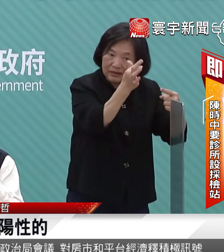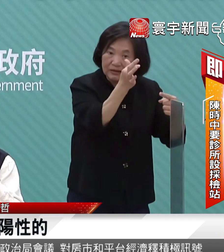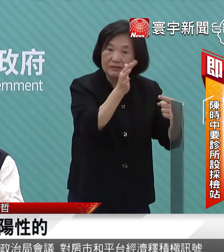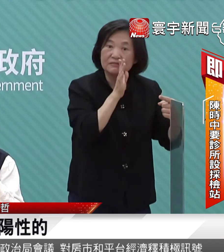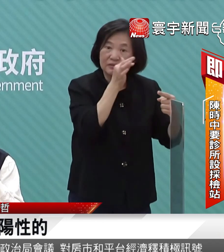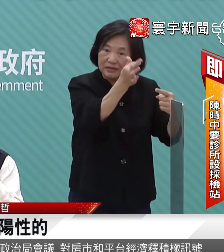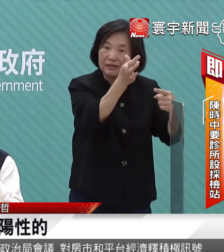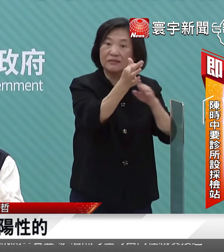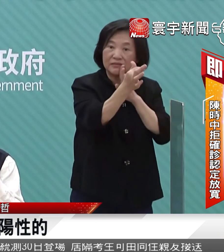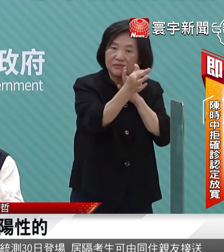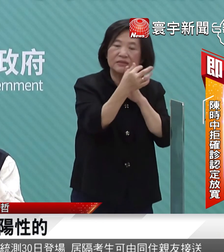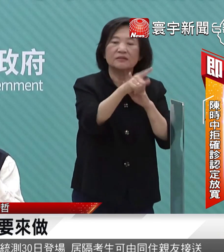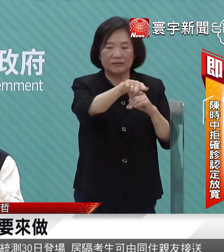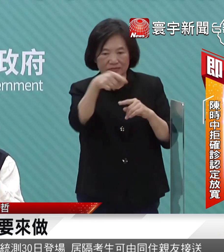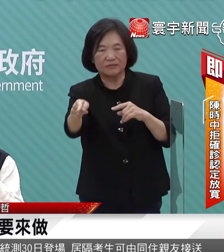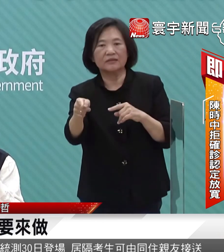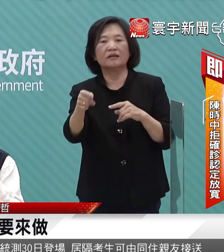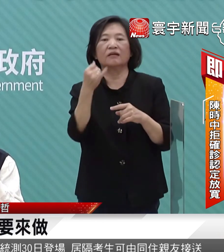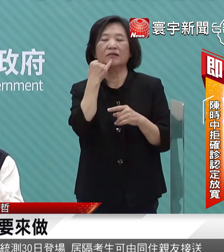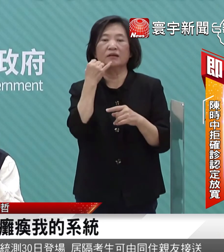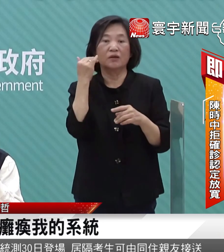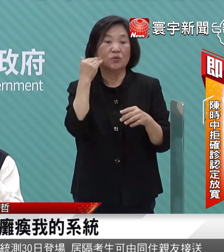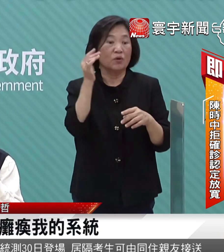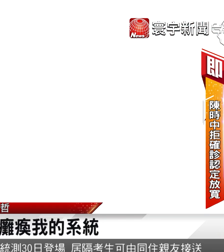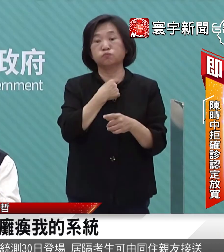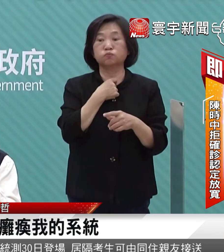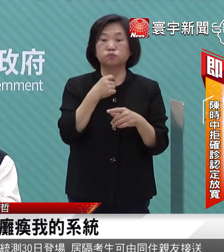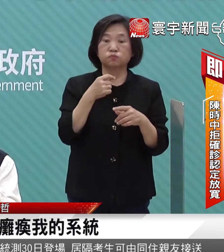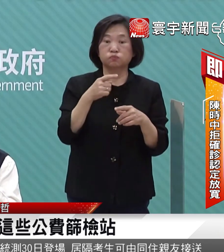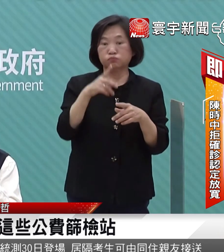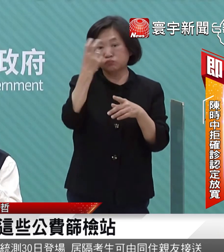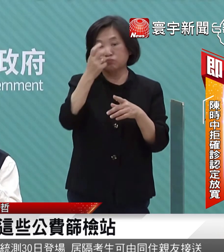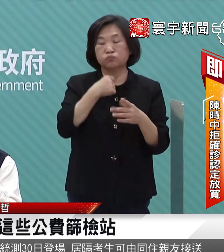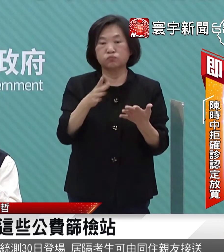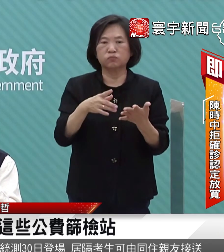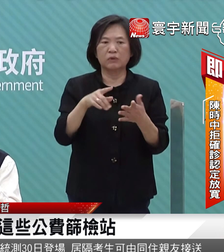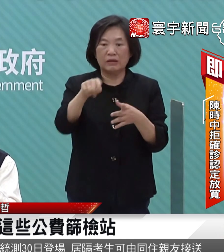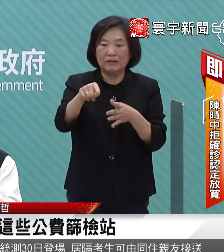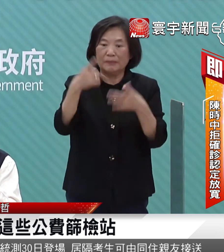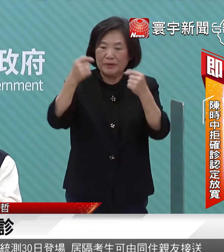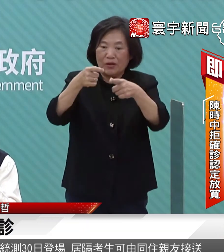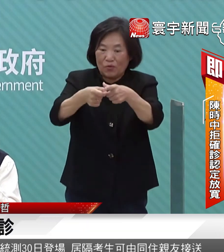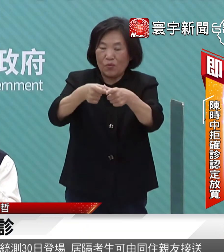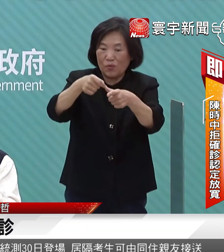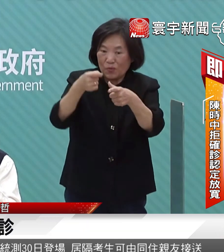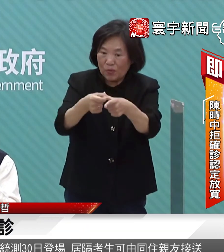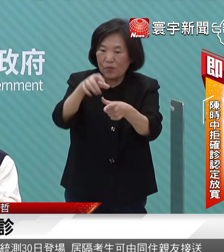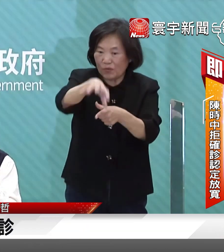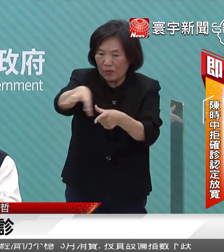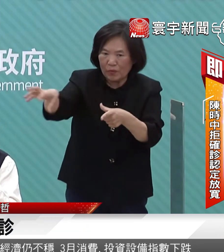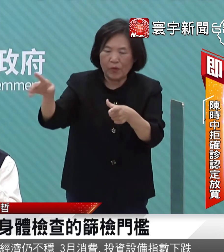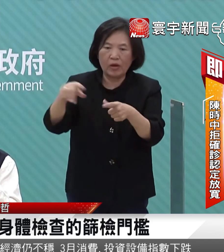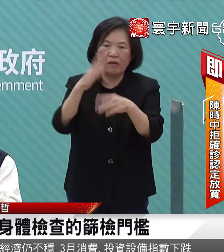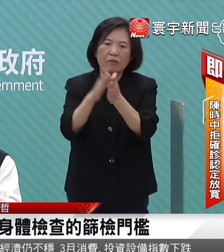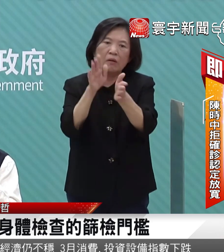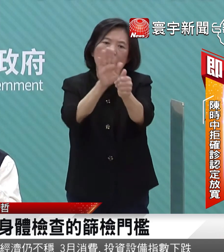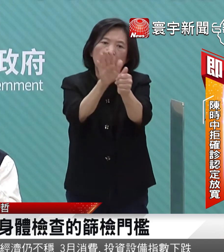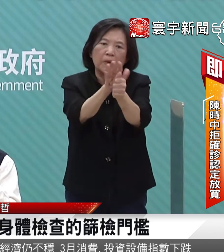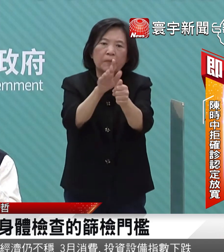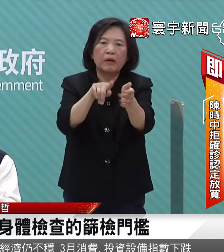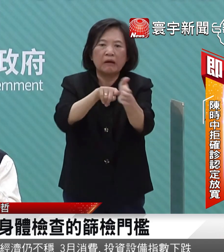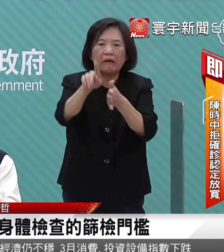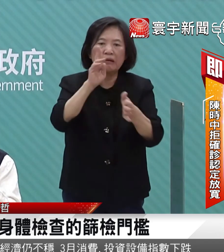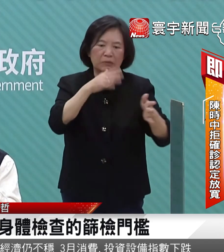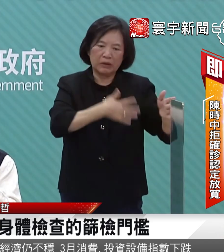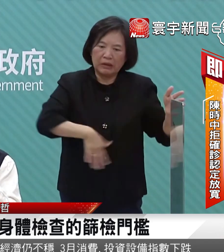筛没有阳性的，拜托你不要来做，不然你会瘫痪我的系统。不要再把这个公卫筛检站，甚至说急诊，你知道当做是你